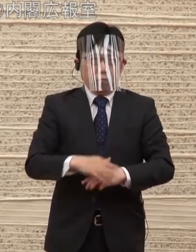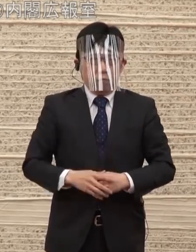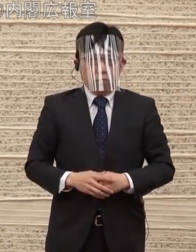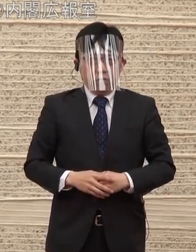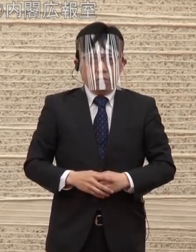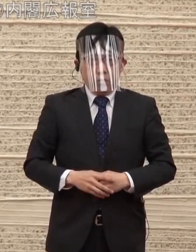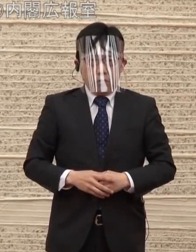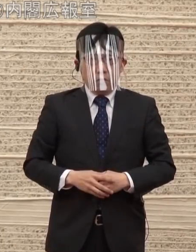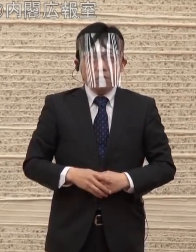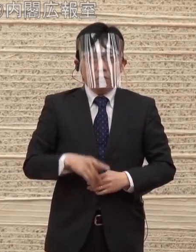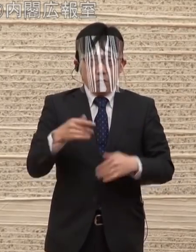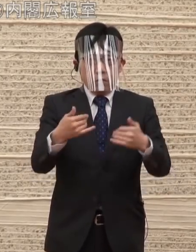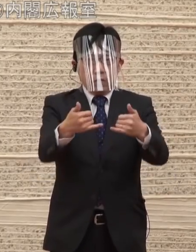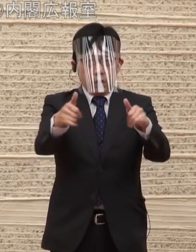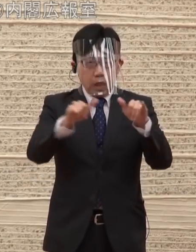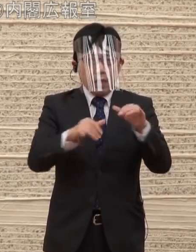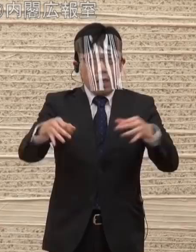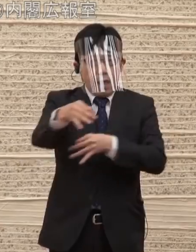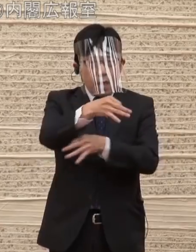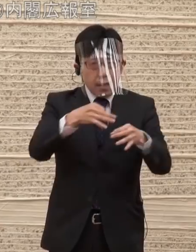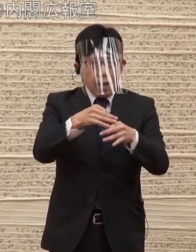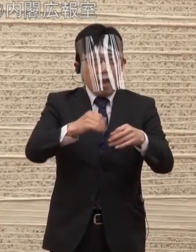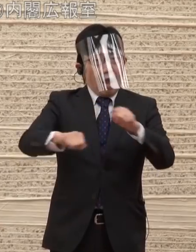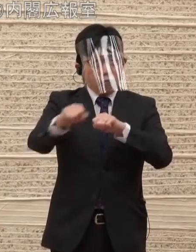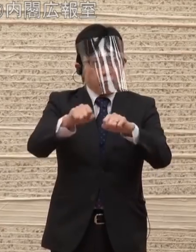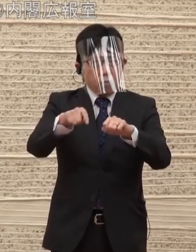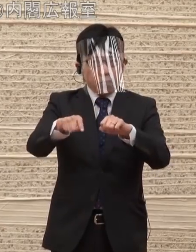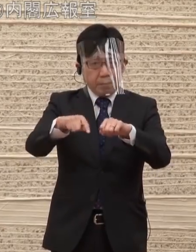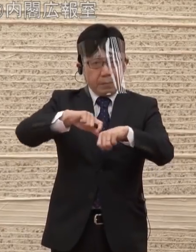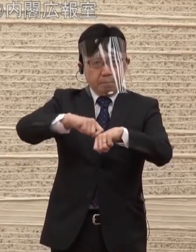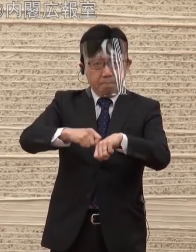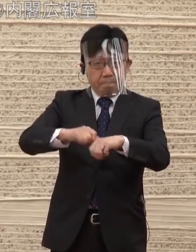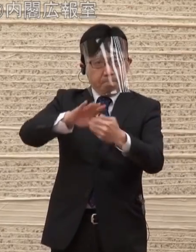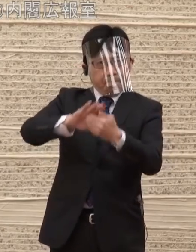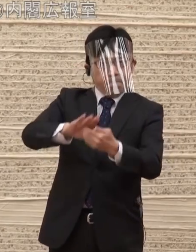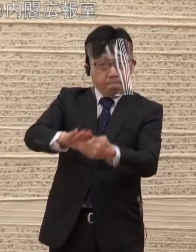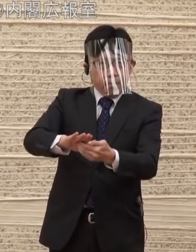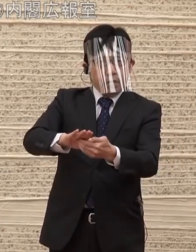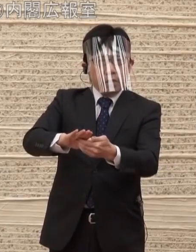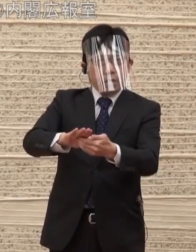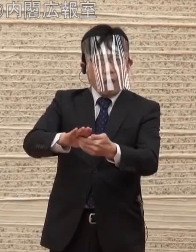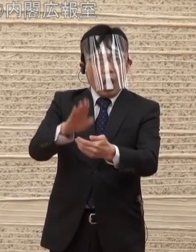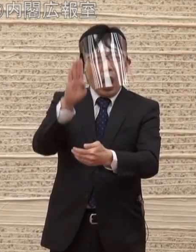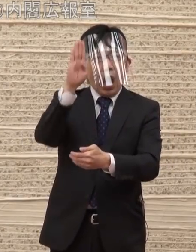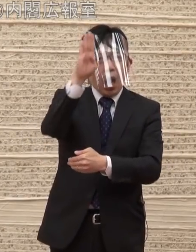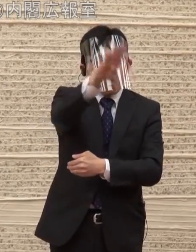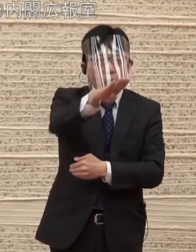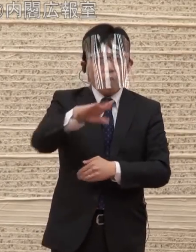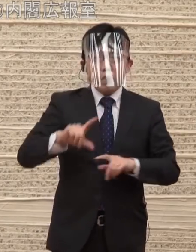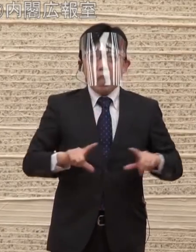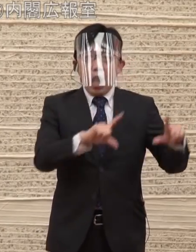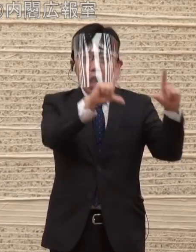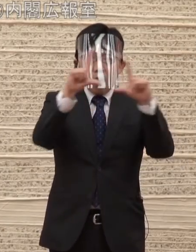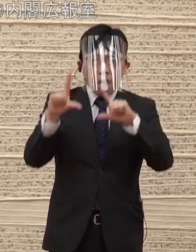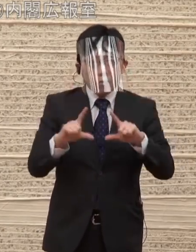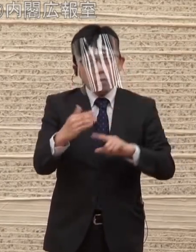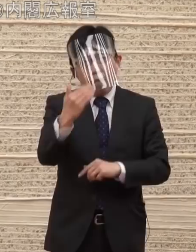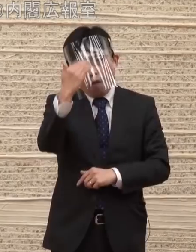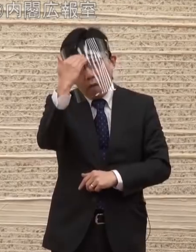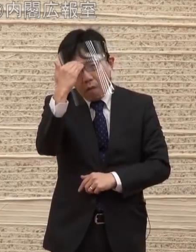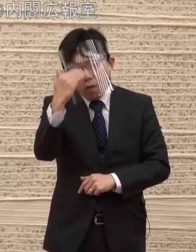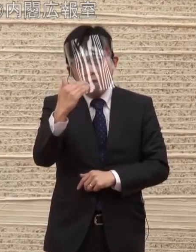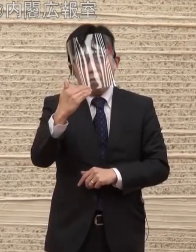活動を厳しく制限するこれまでのやり方では私たちの仕事や暮らしそのものが立ち行かなく